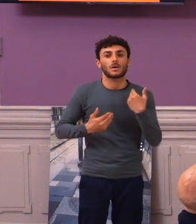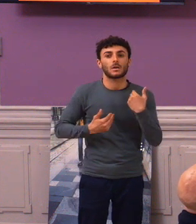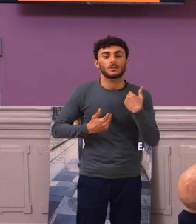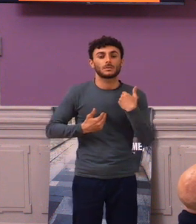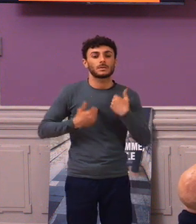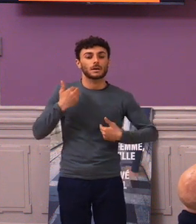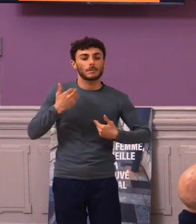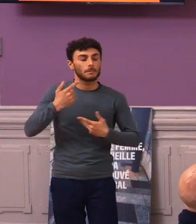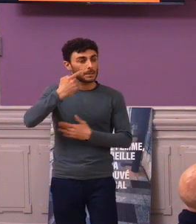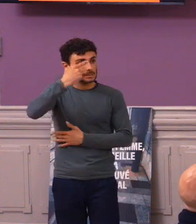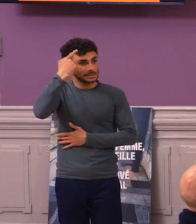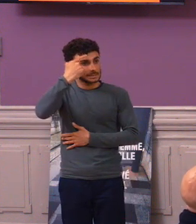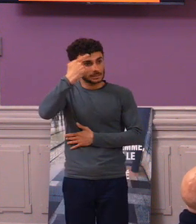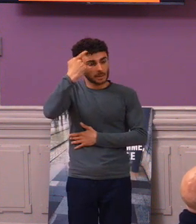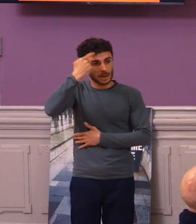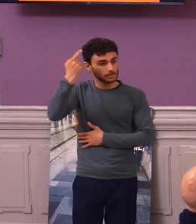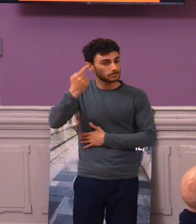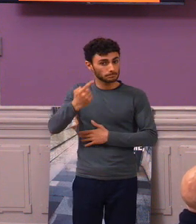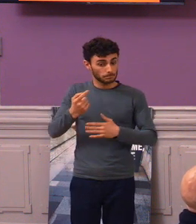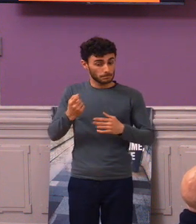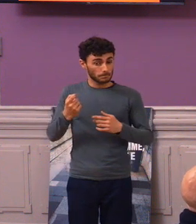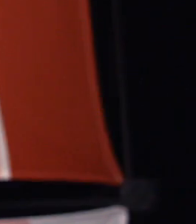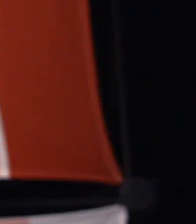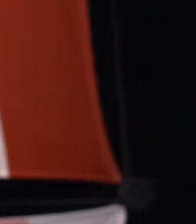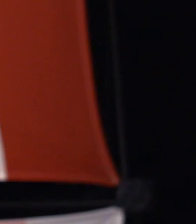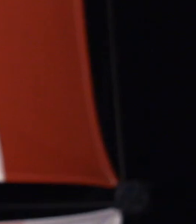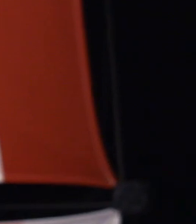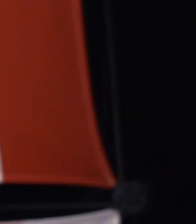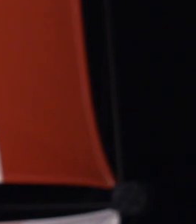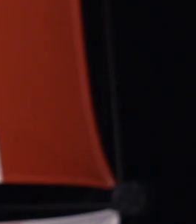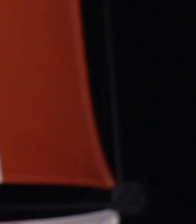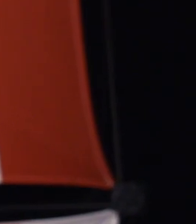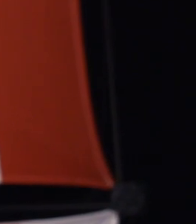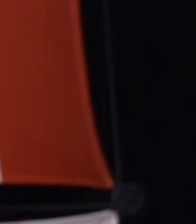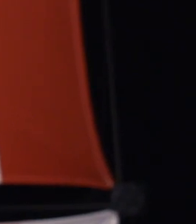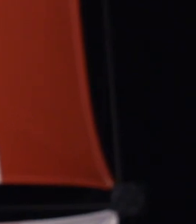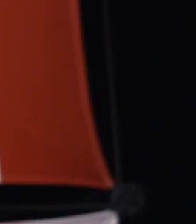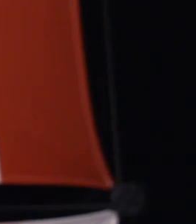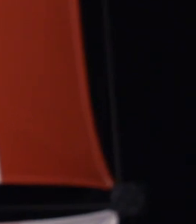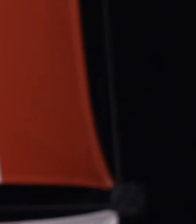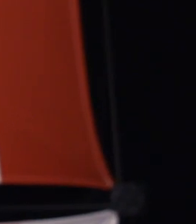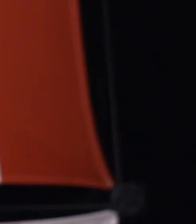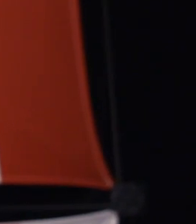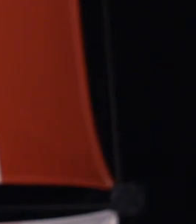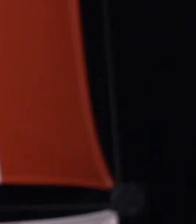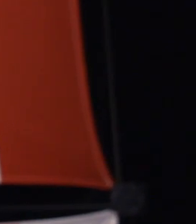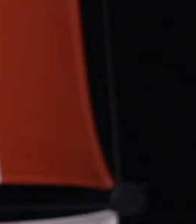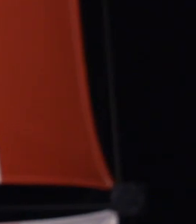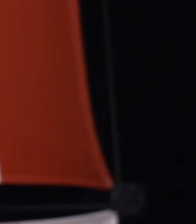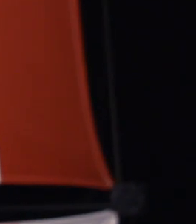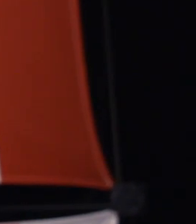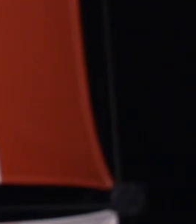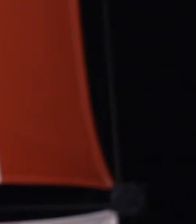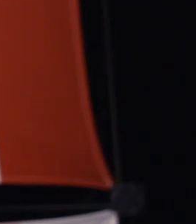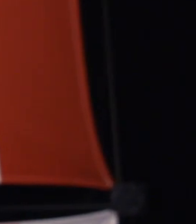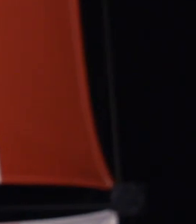le handicap intellectuel c'est un handicap qui est invisible je vais rajouter aussi parce que c'était une élite Besançon qu'il avait dit aussi et je trouve que c'était très très bon un handicap